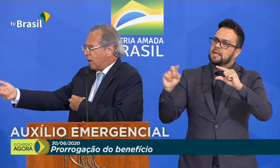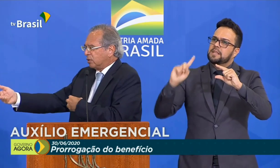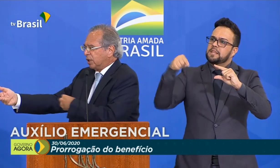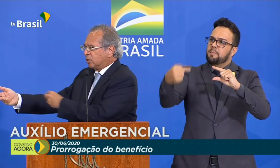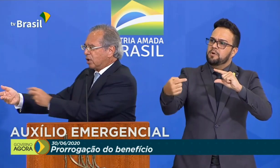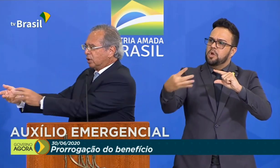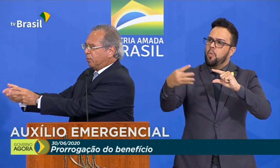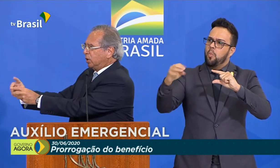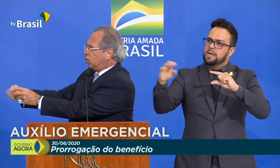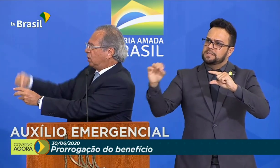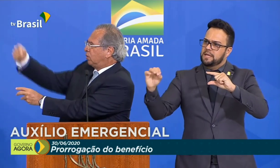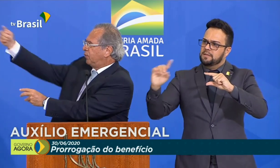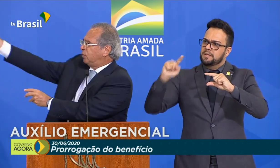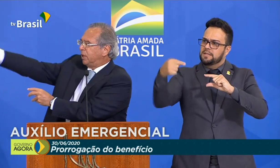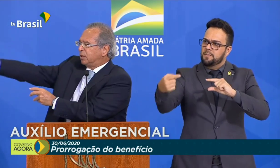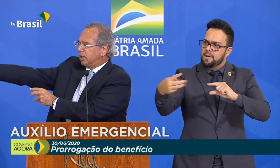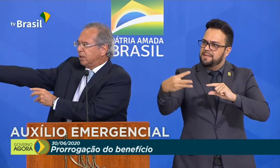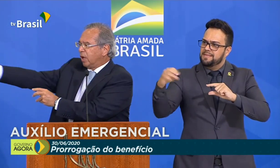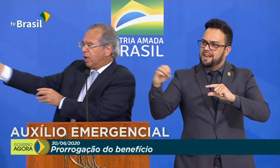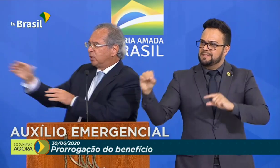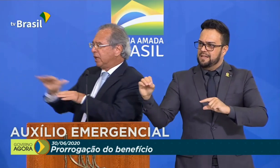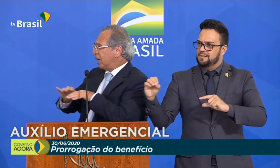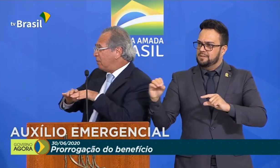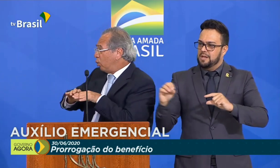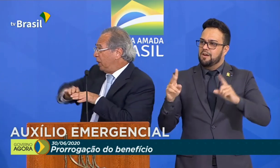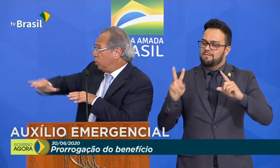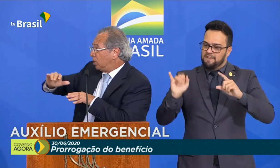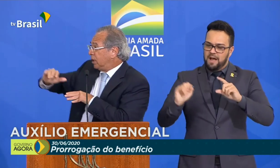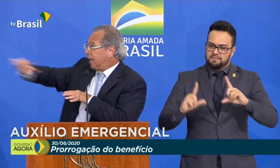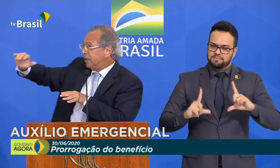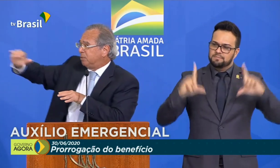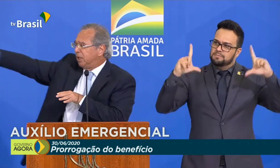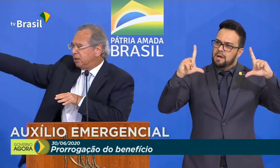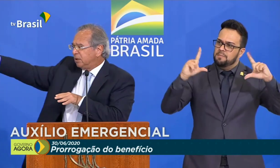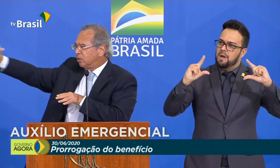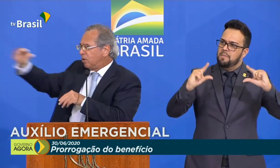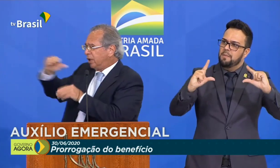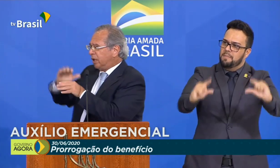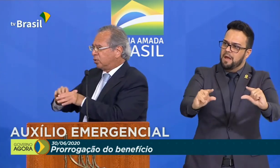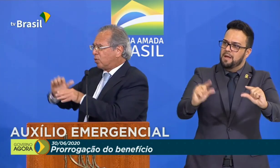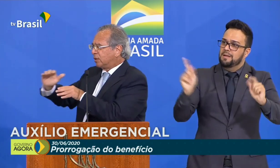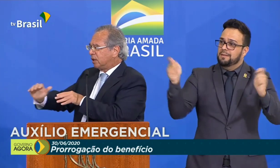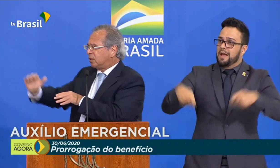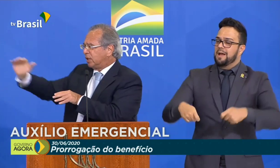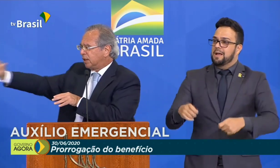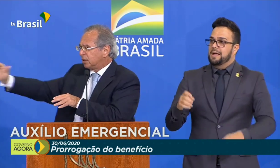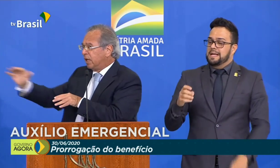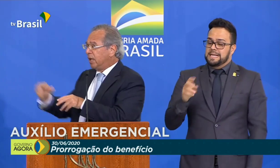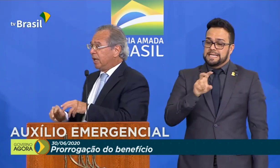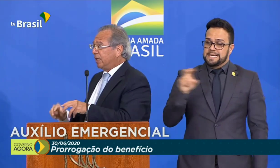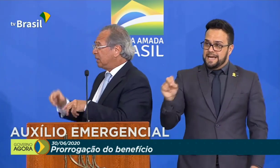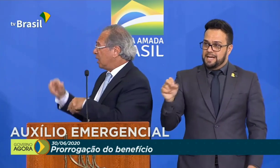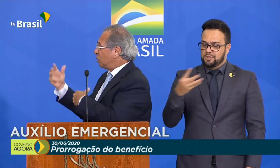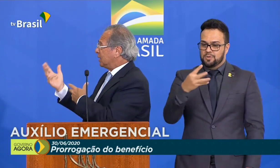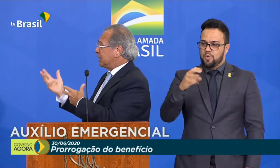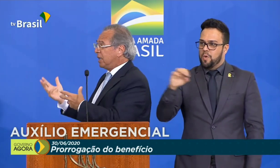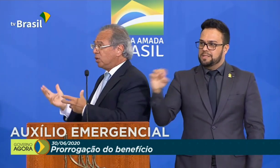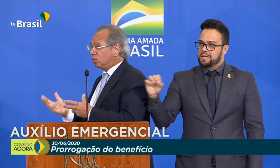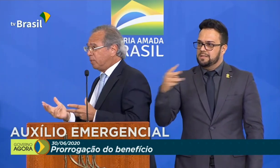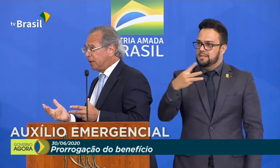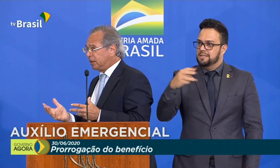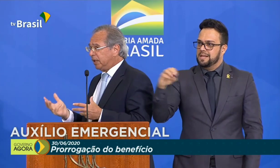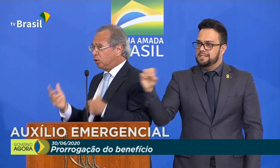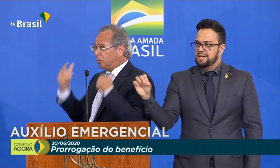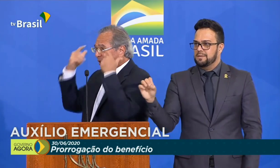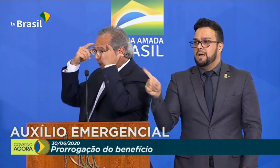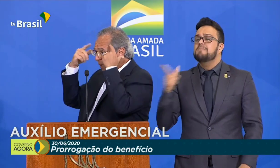outra de 400 logo depois e outra no fim do mês de 300. Você acaba cobrindo 3 meses com 500, 400, 300. Esse era o desejo